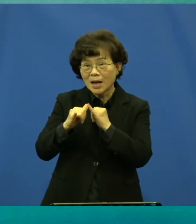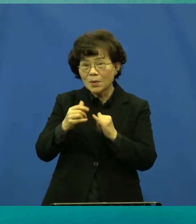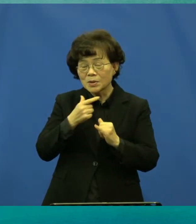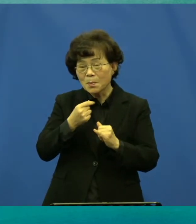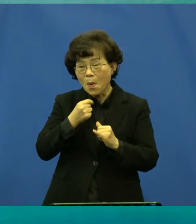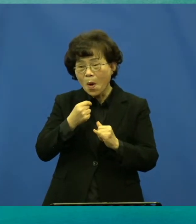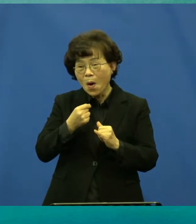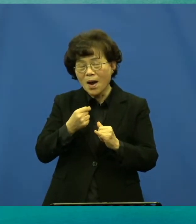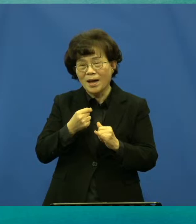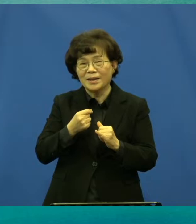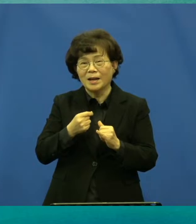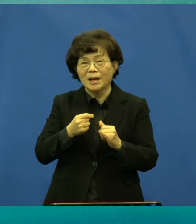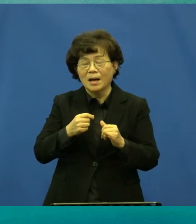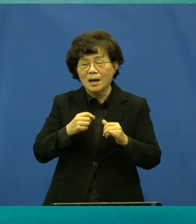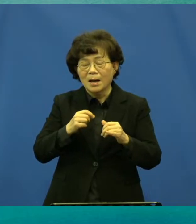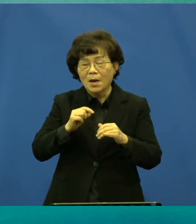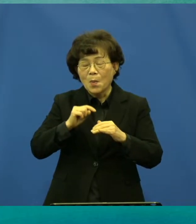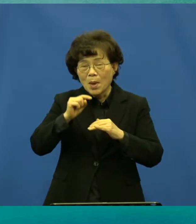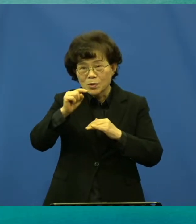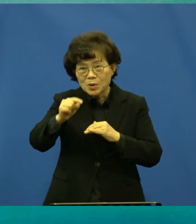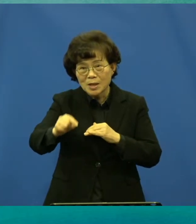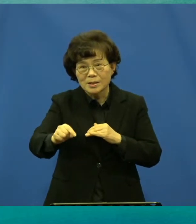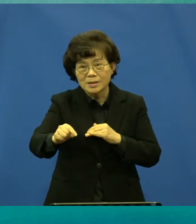외출을 하더니 어디 가나 보니까